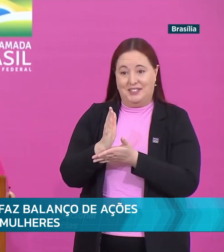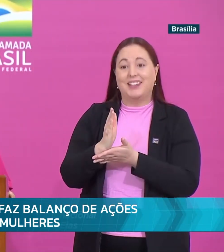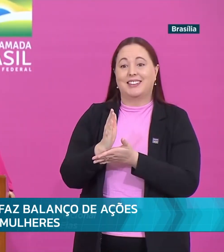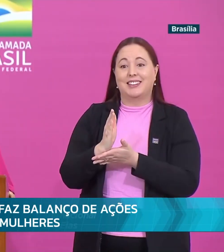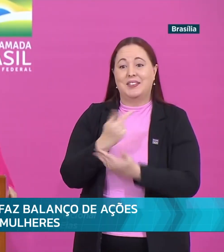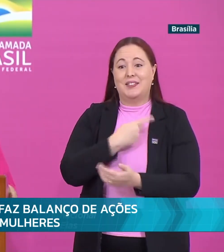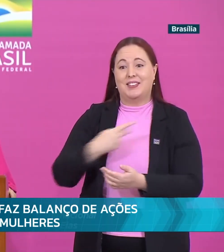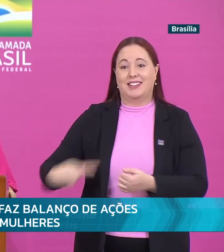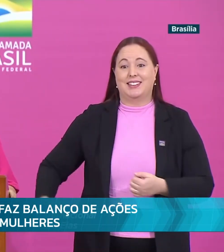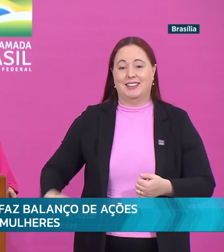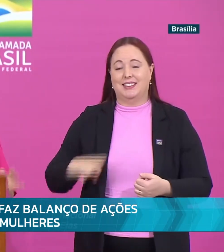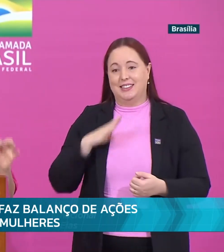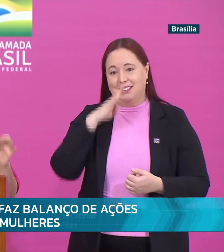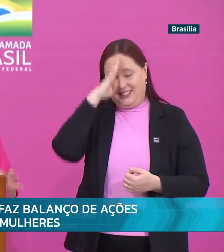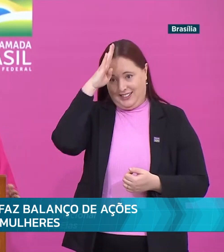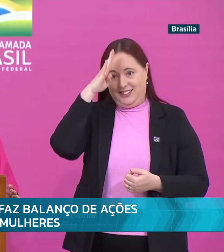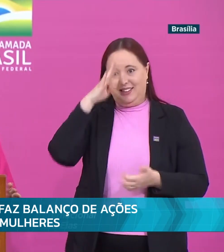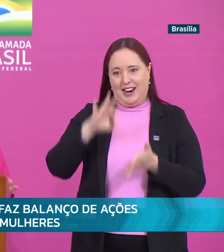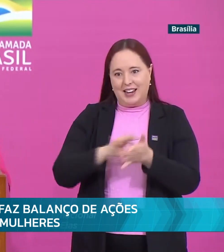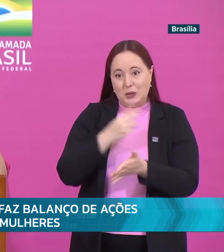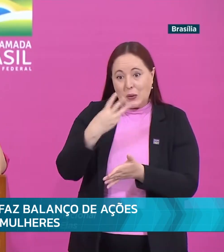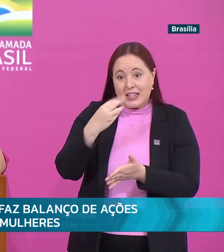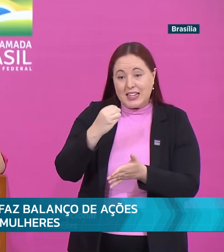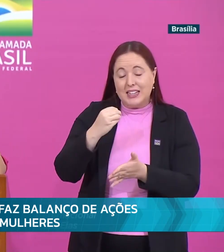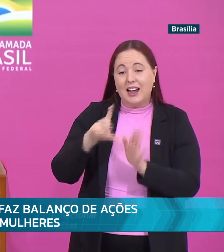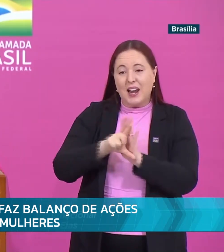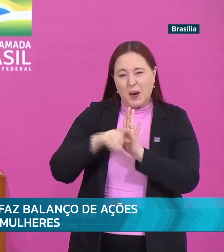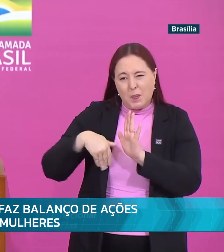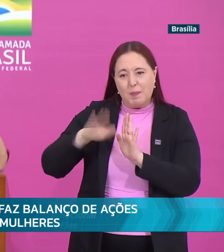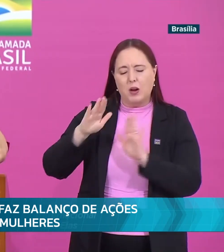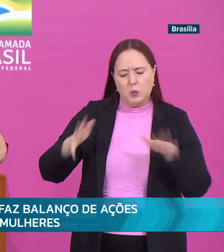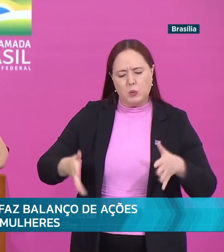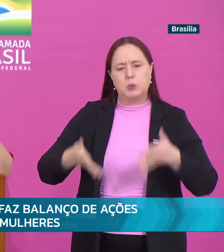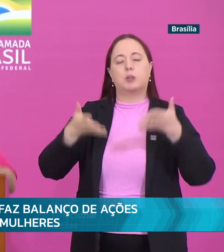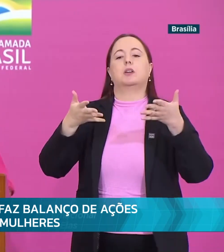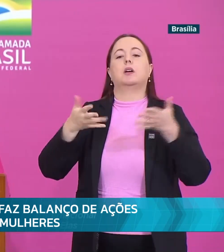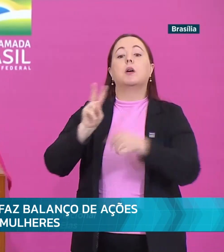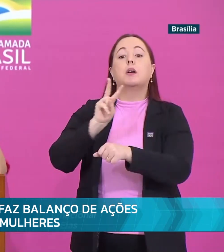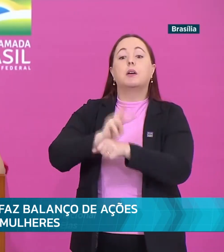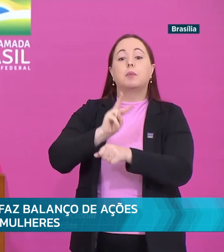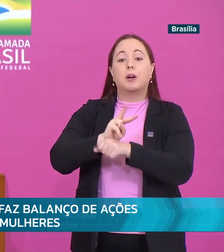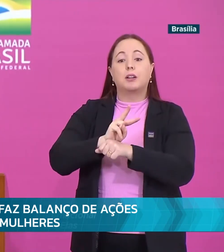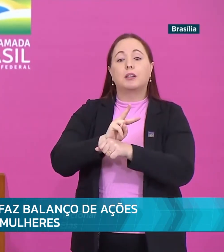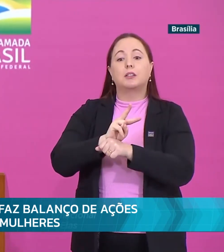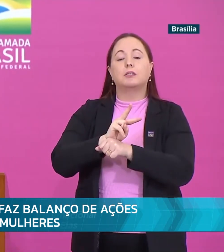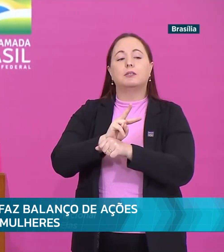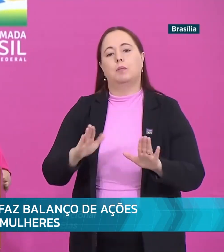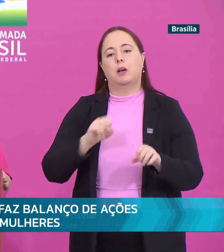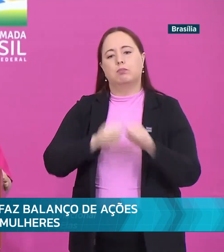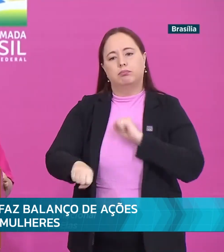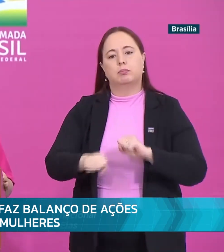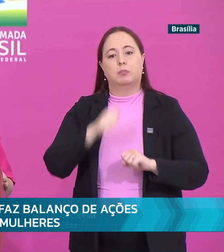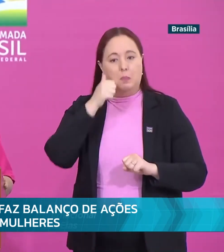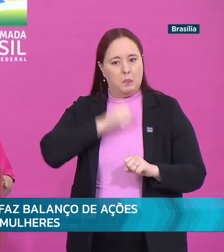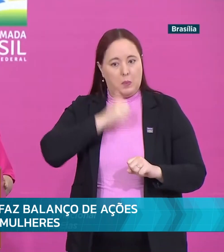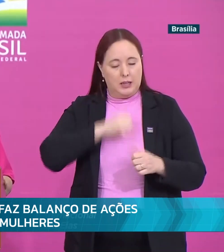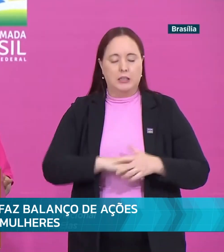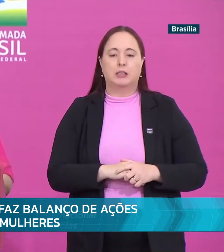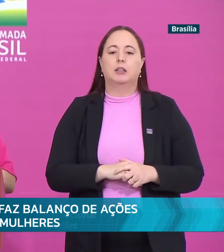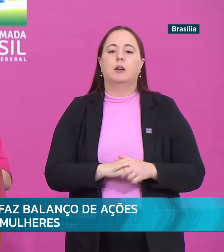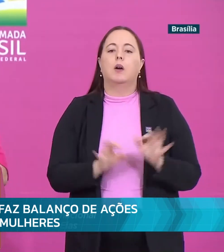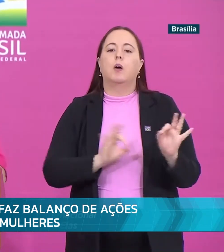sancionadas pelo presidente Jair Bolsonaro de promoção, proteção e defesa das mulheres. Na